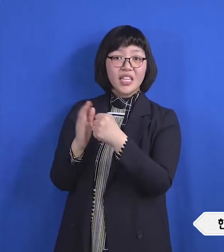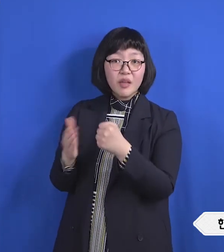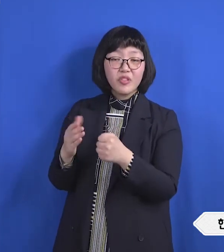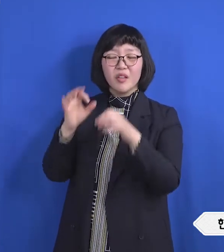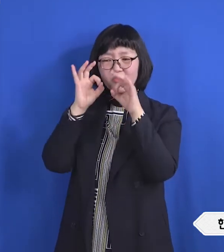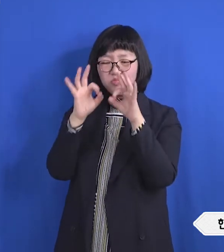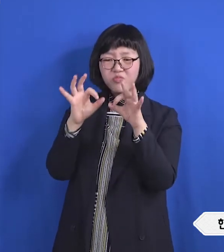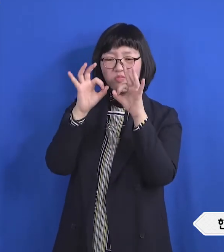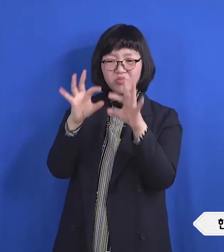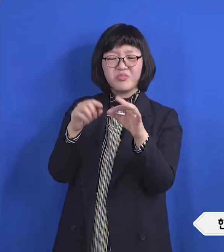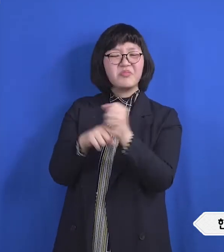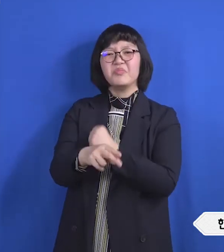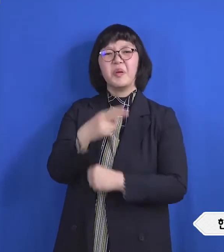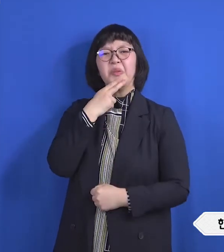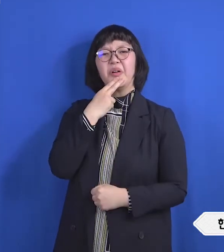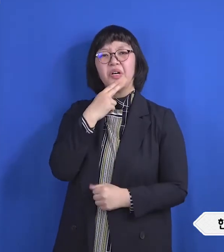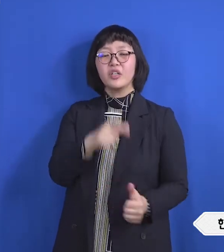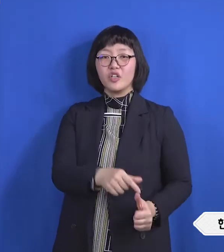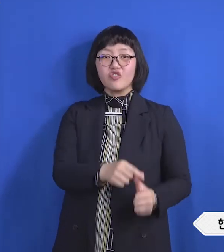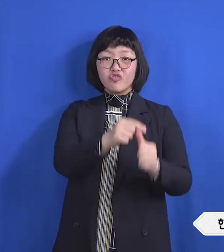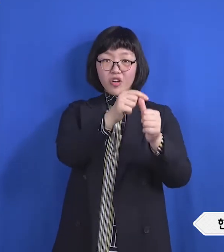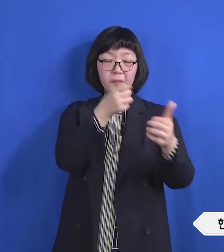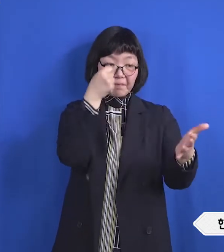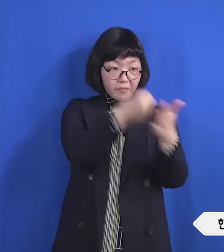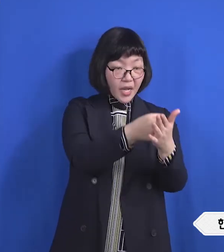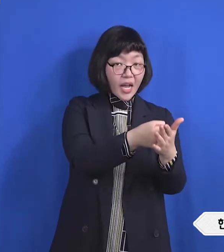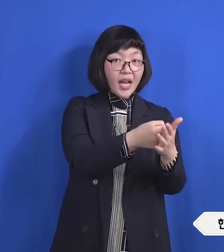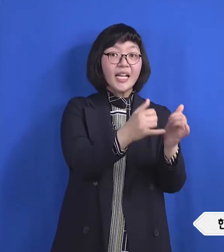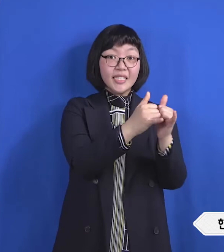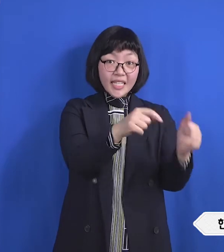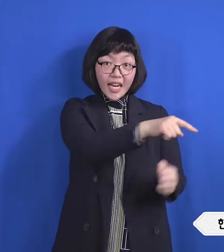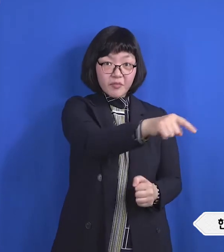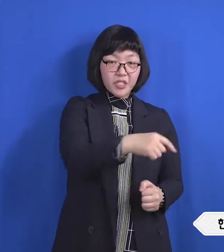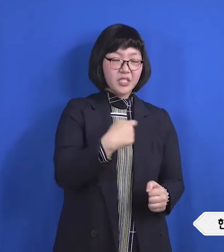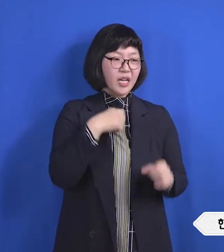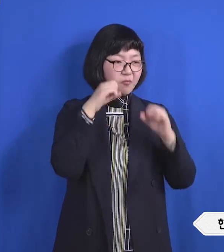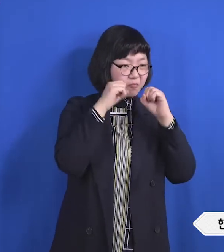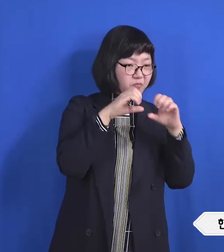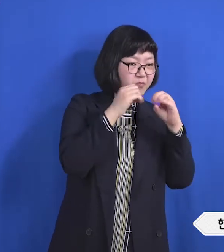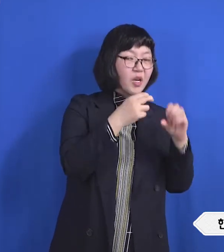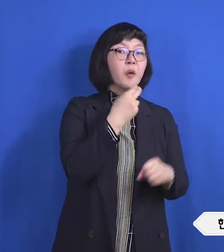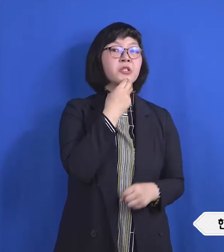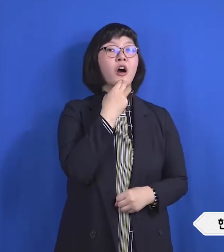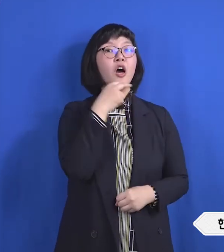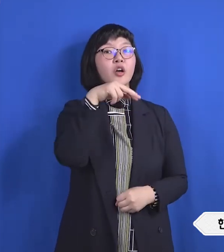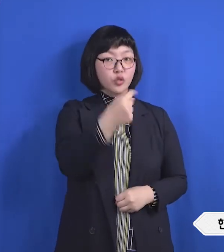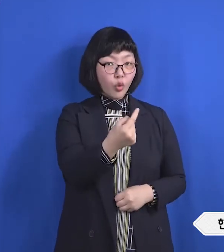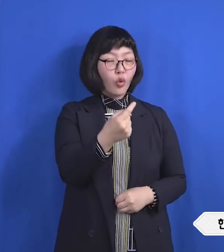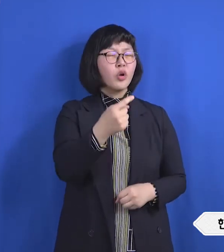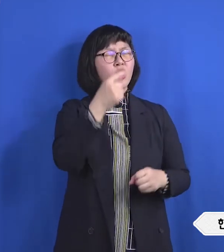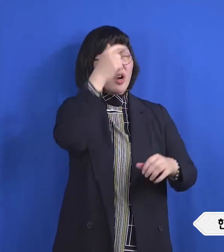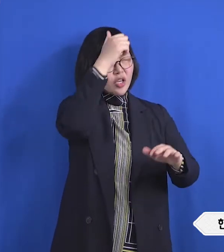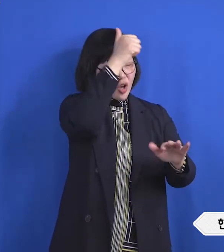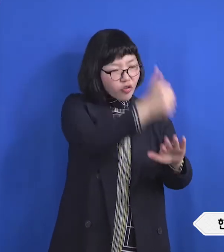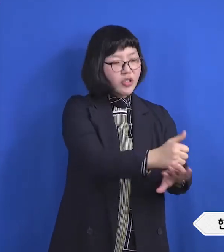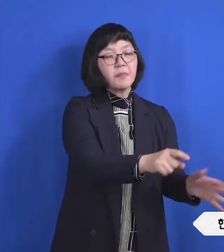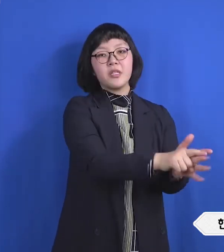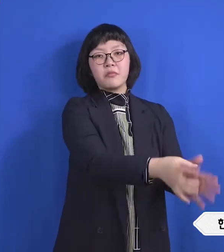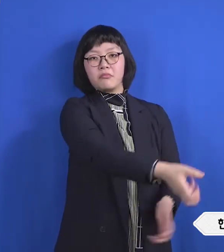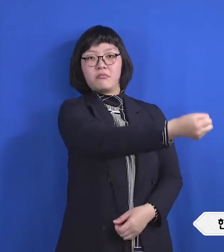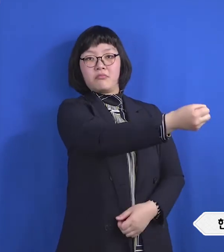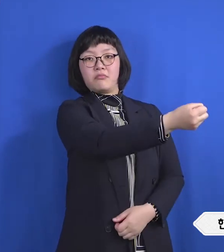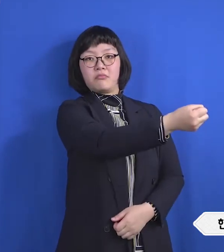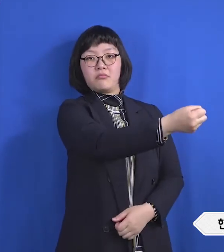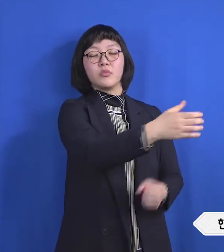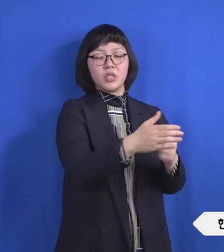그러니까 구원받을 사람은, 예정된 사람은 우리가 전도를 안 해도 어떤 식으로든지 해서 믿게 된다. 그러니까 꼭